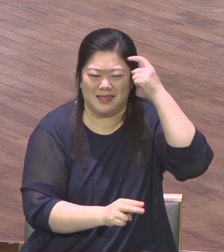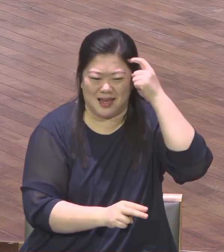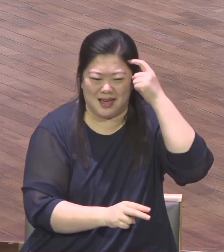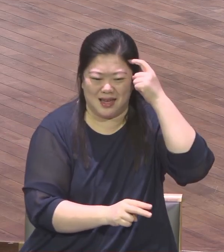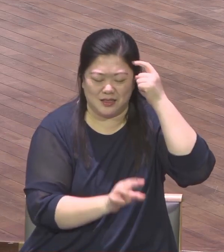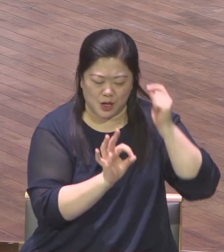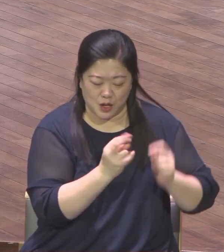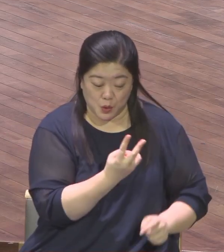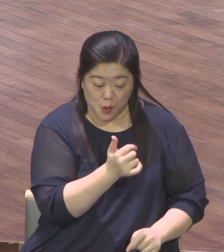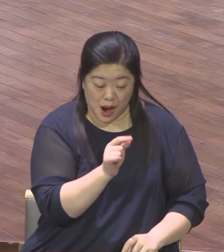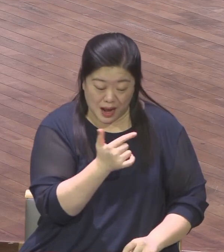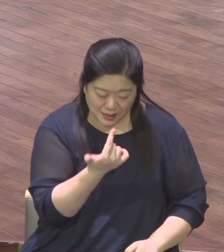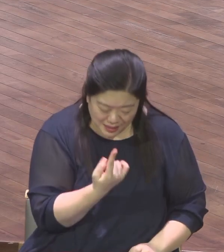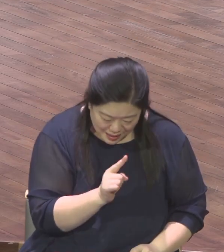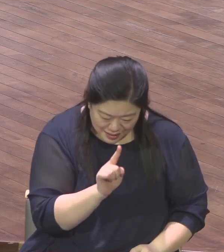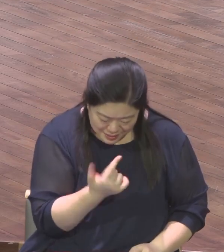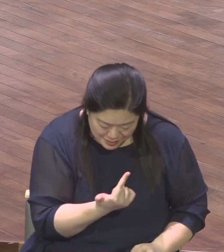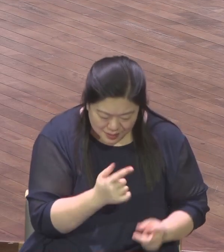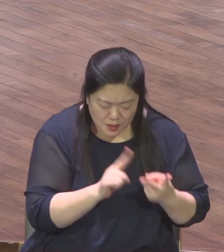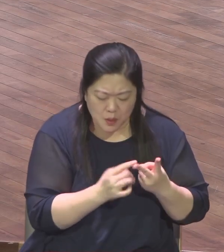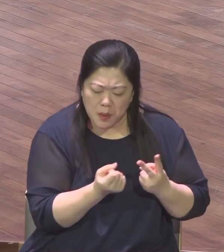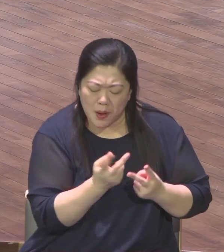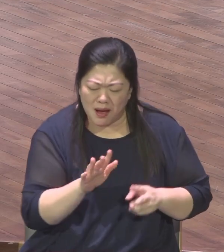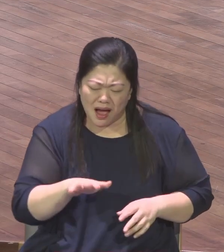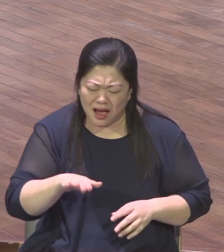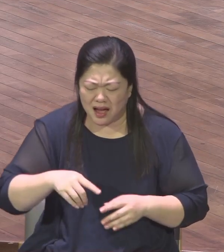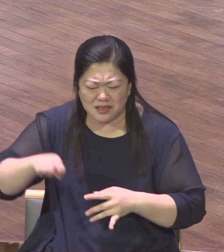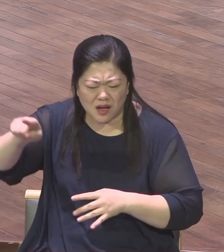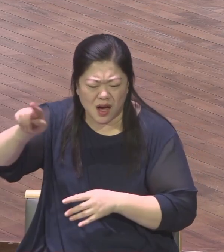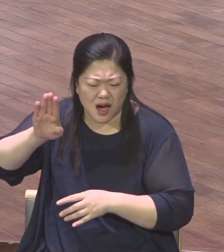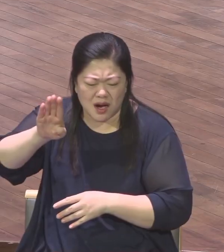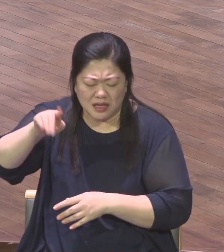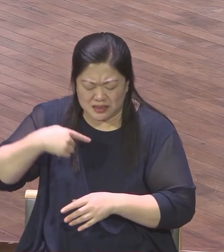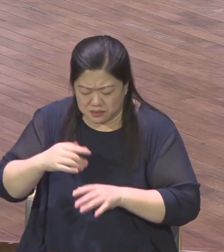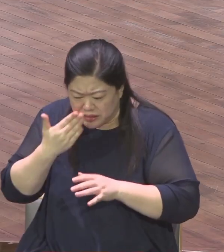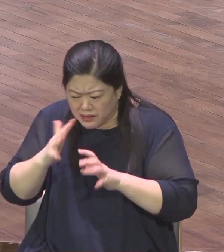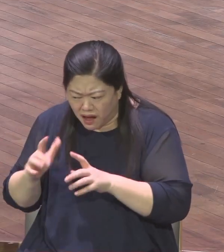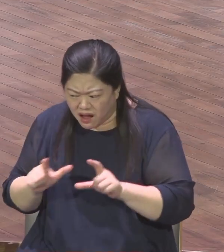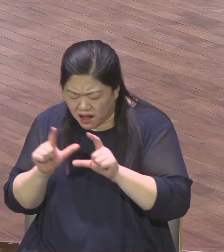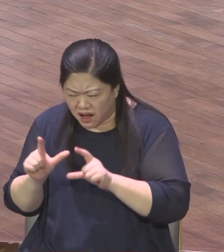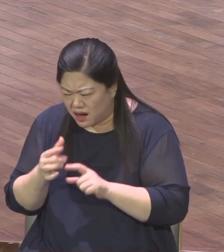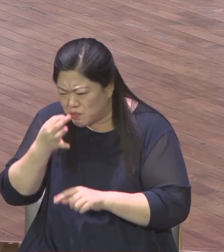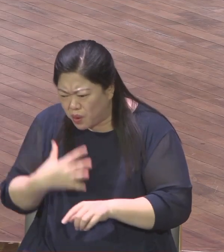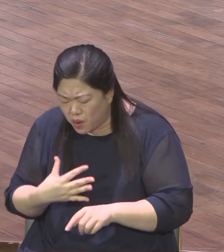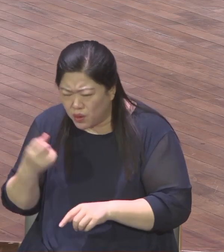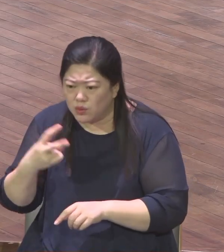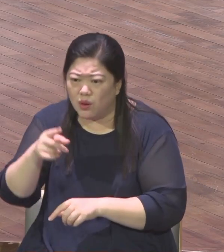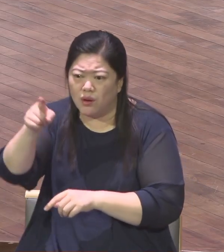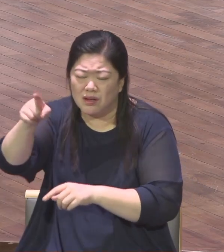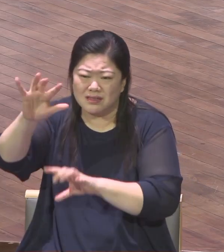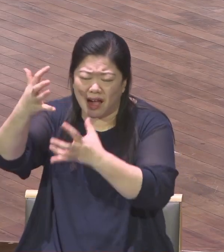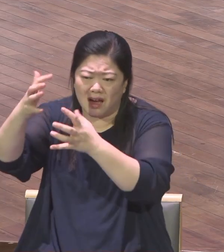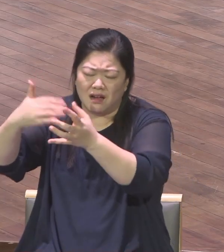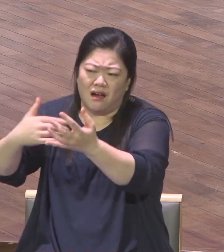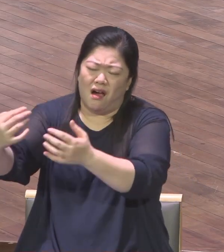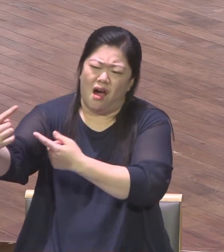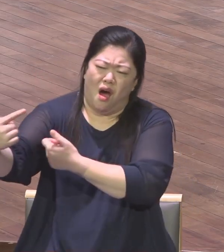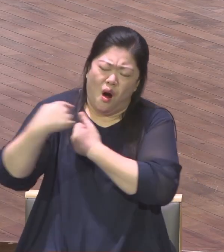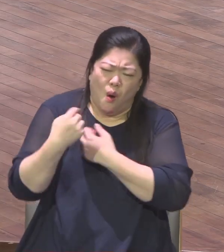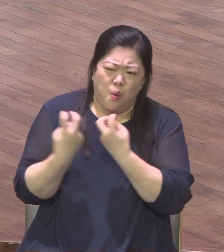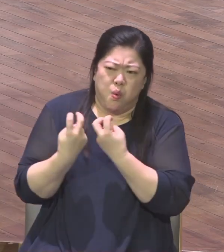이 말을 합니다. 이런 상황 속에서 본문 내용이 시작되는 거예요. 오늘 본문 내용이 요한을